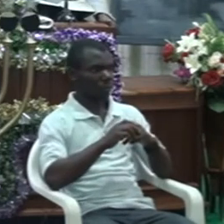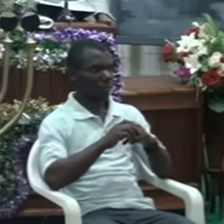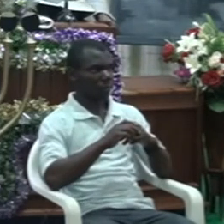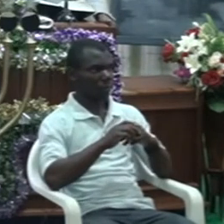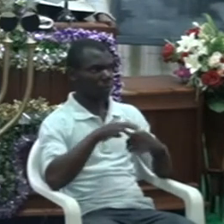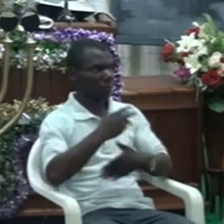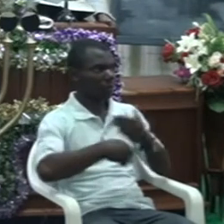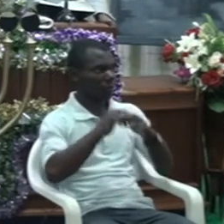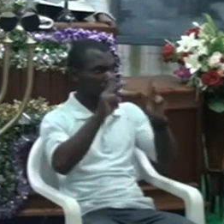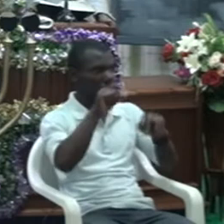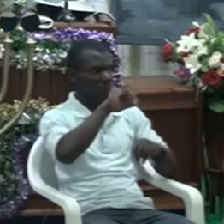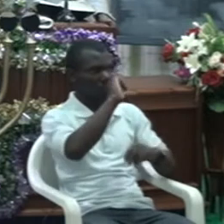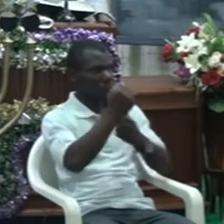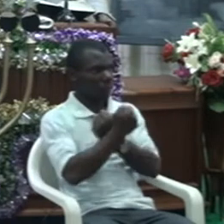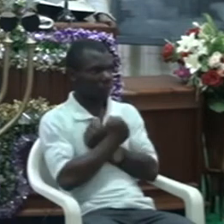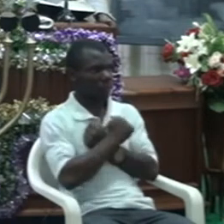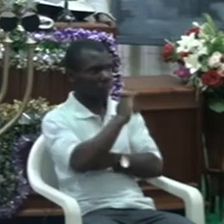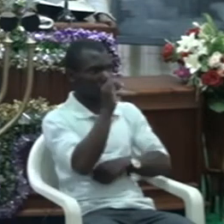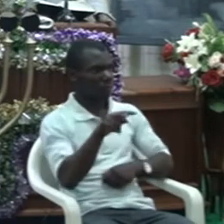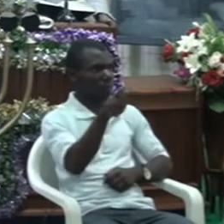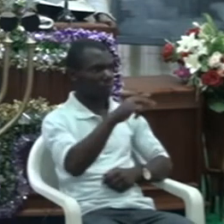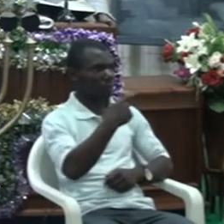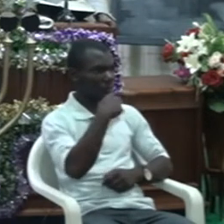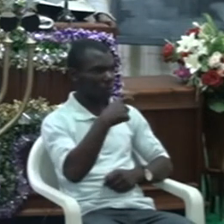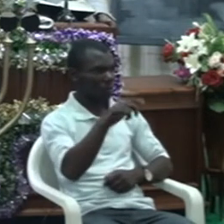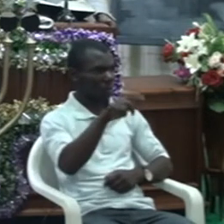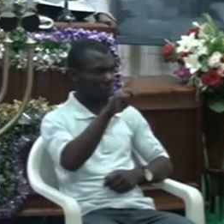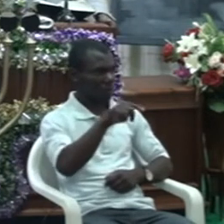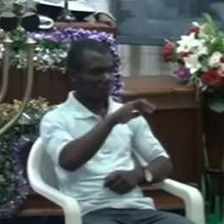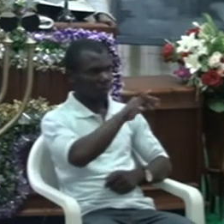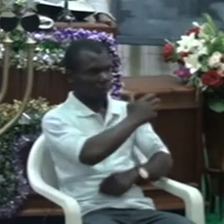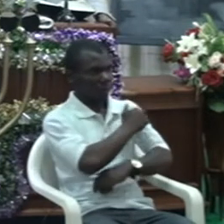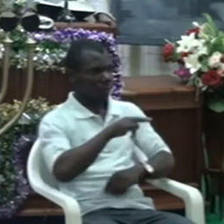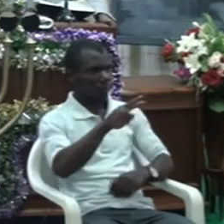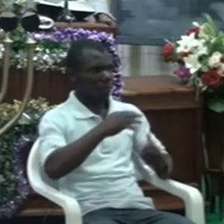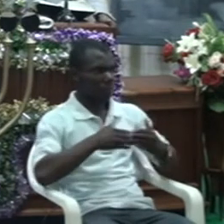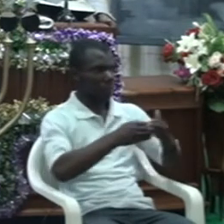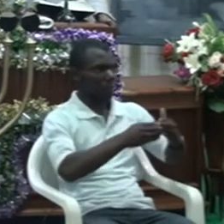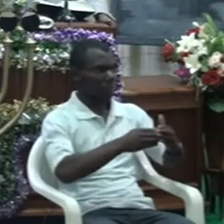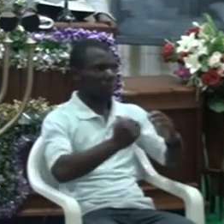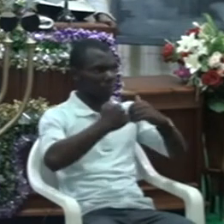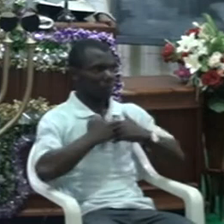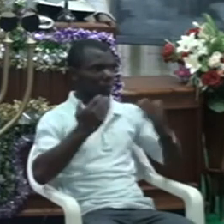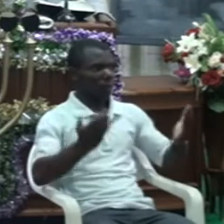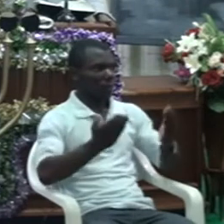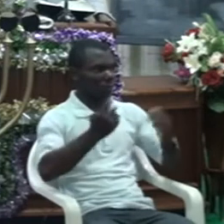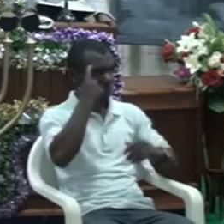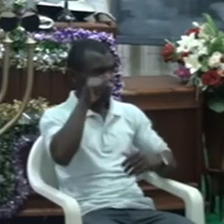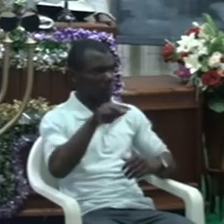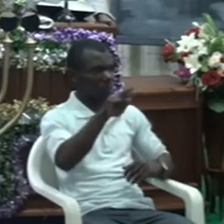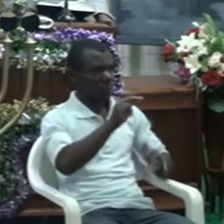Watu ambao nawapenda, mimi nawakemea. Na kuongoza, basi uwe na bidii